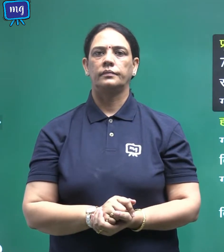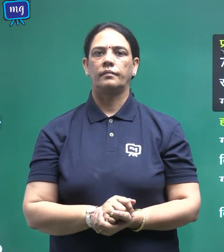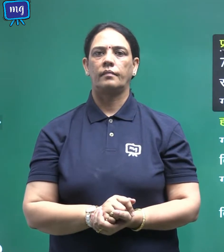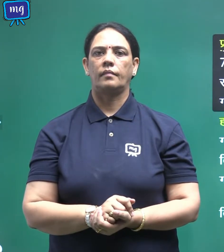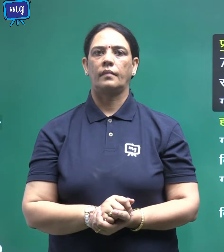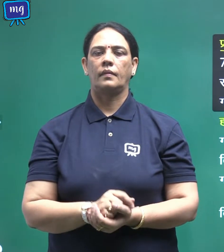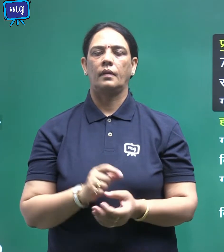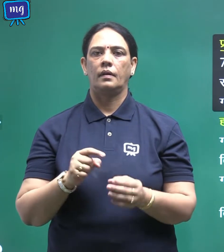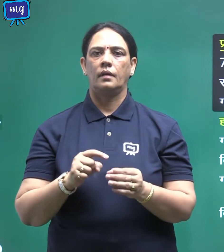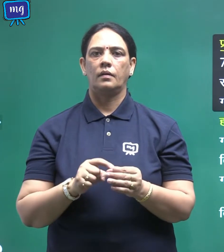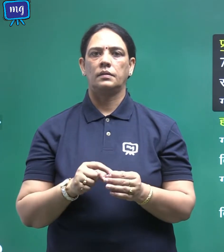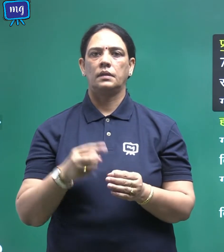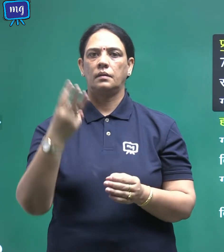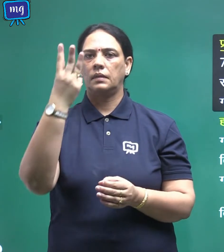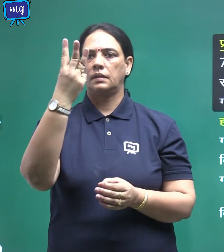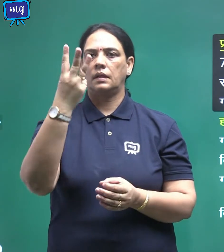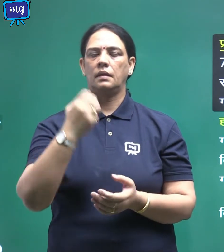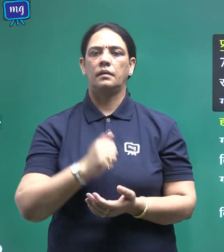प्रश्न नंबर 3,